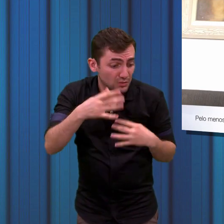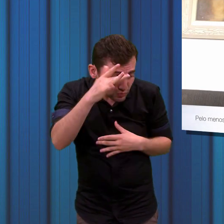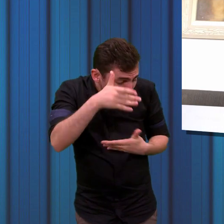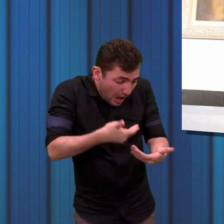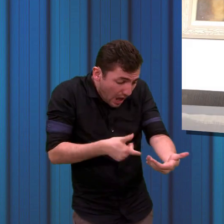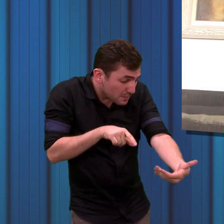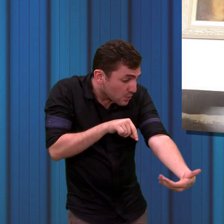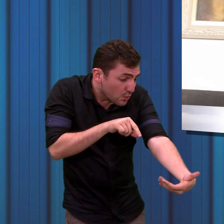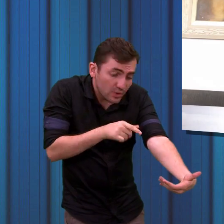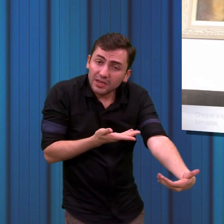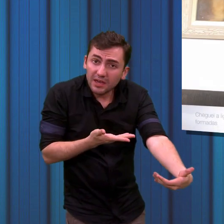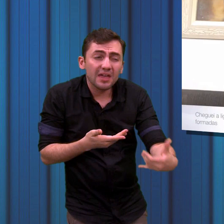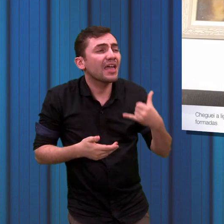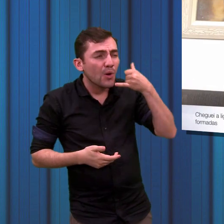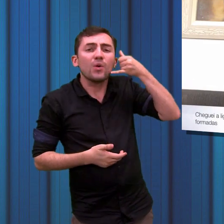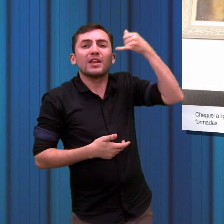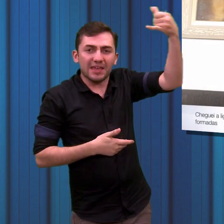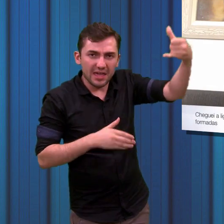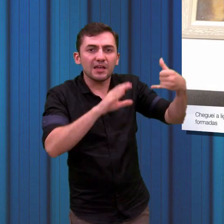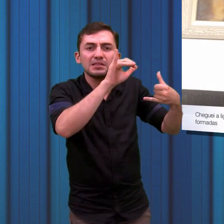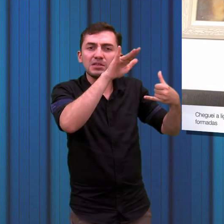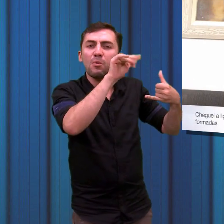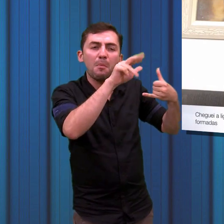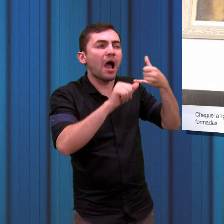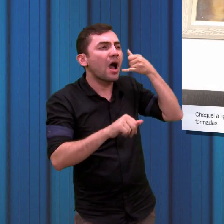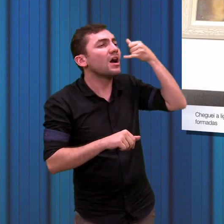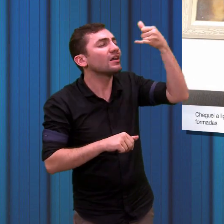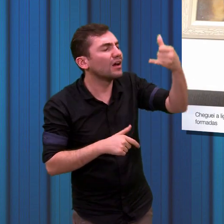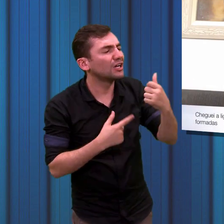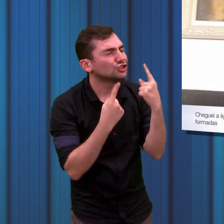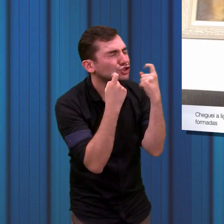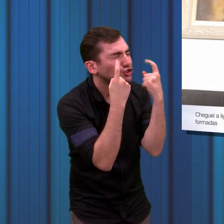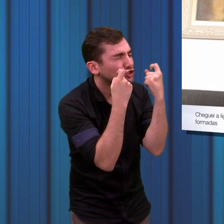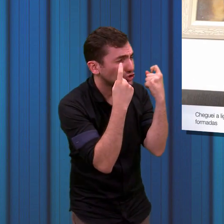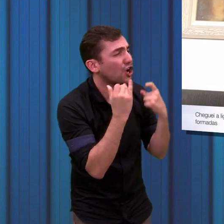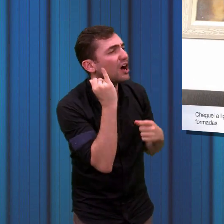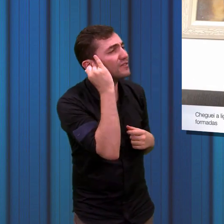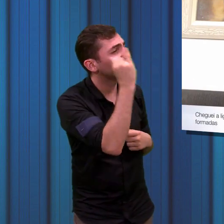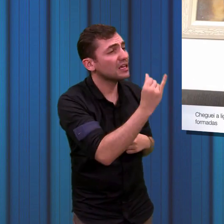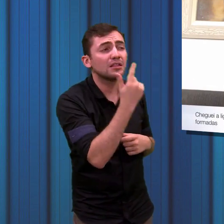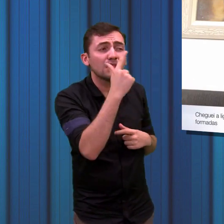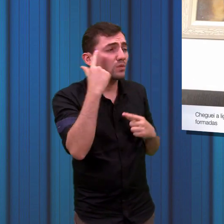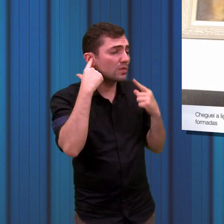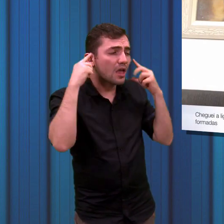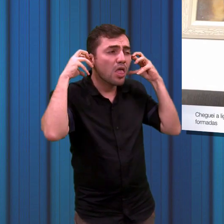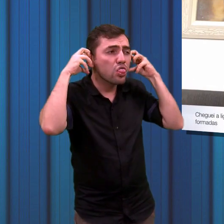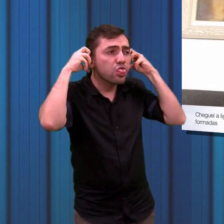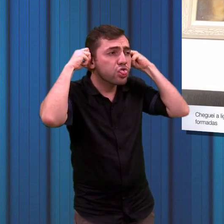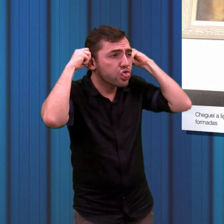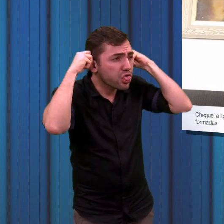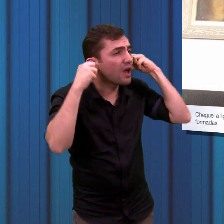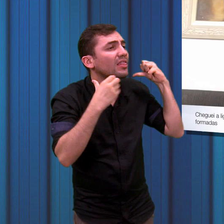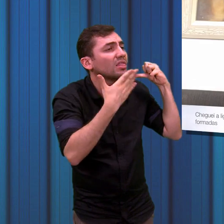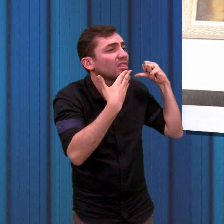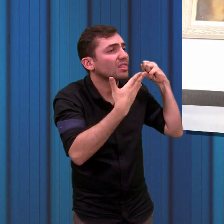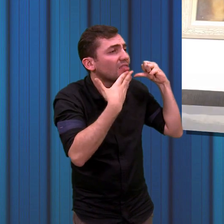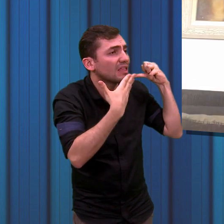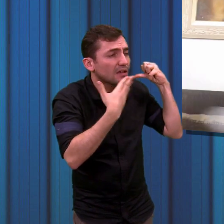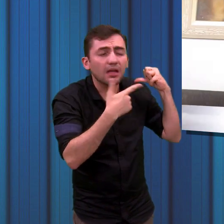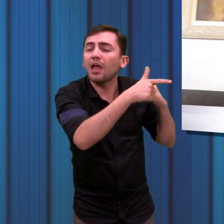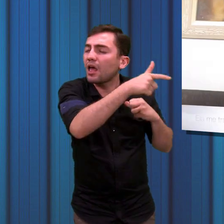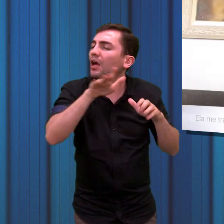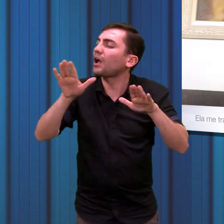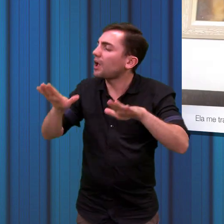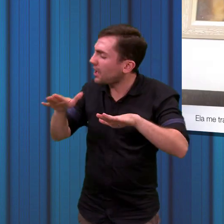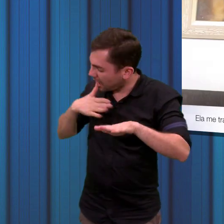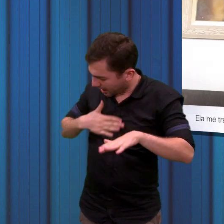estava acontecendo com ele. Eu cheguei a ligar para a Silmara chorando, falando que a gente tinha descoberto que as cócleas eram mal